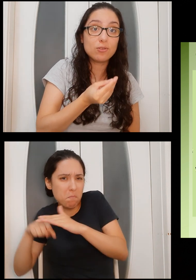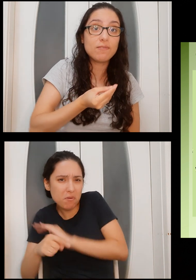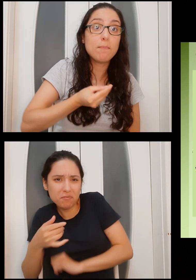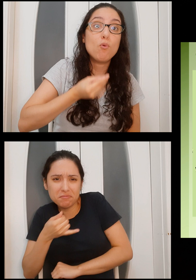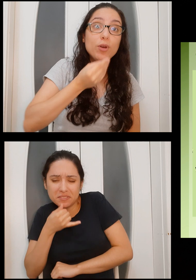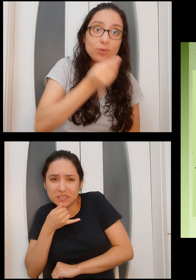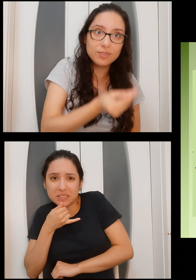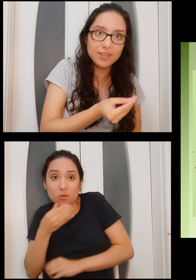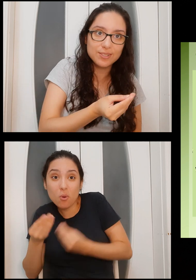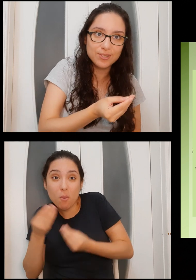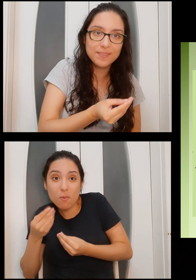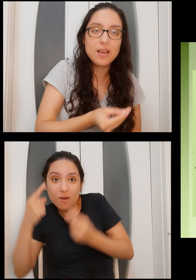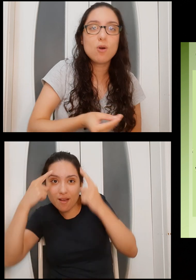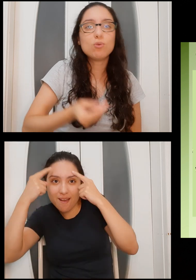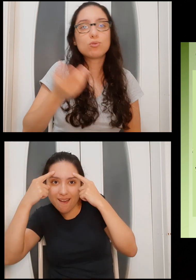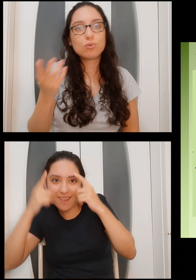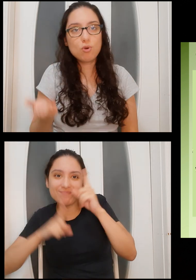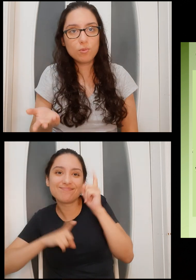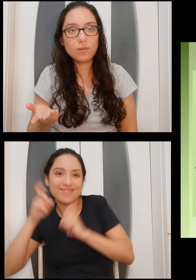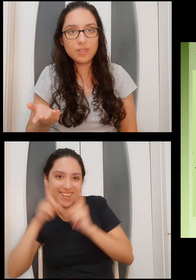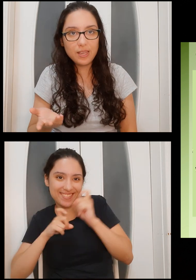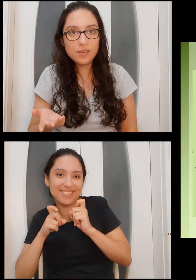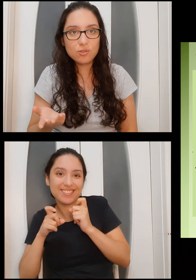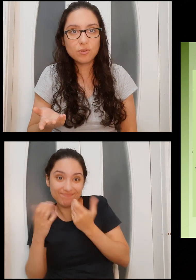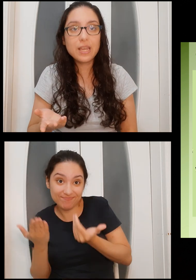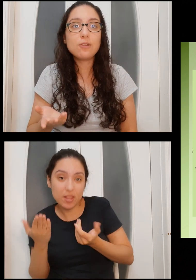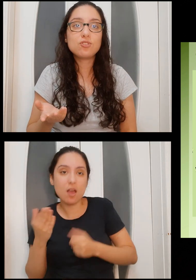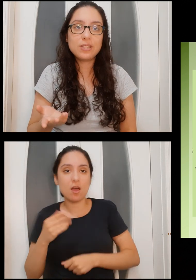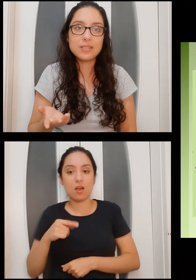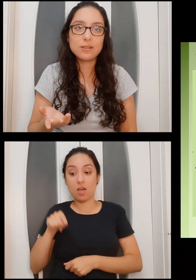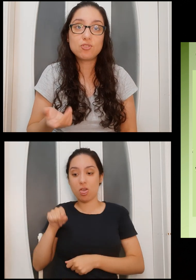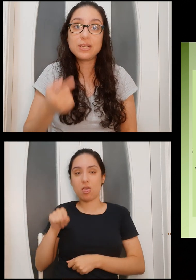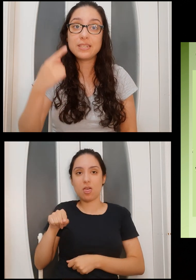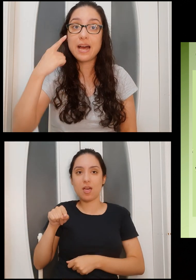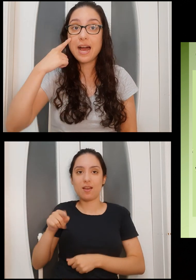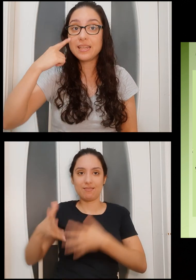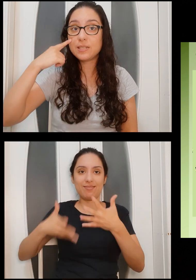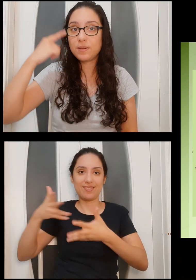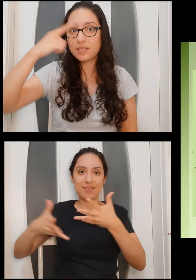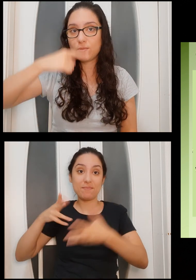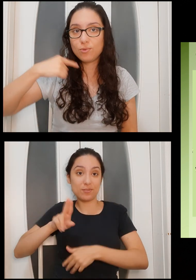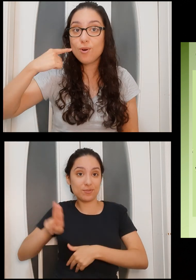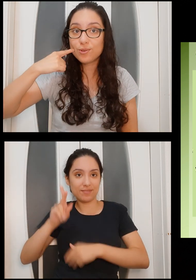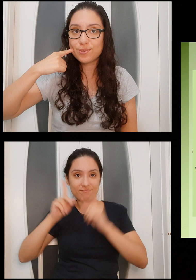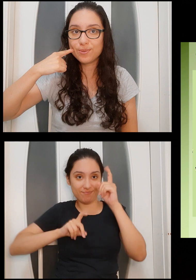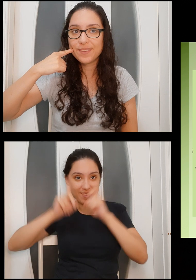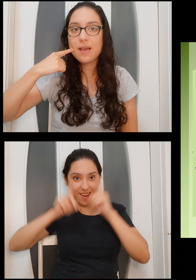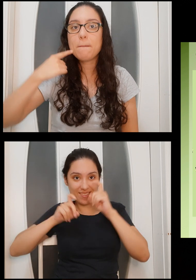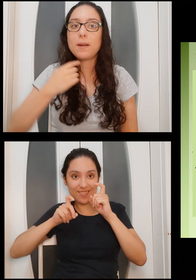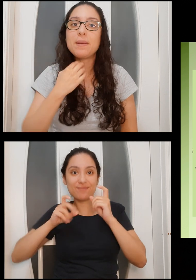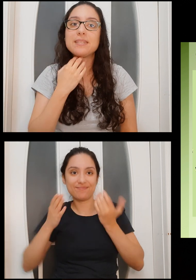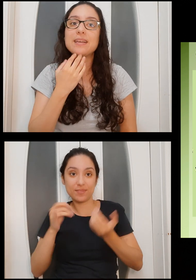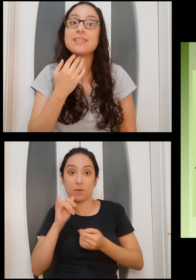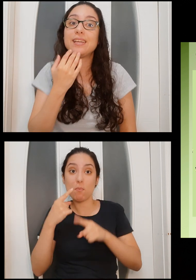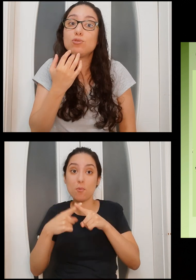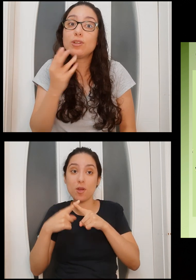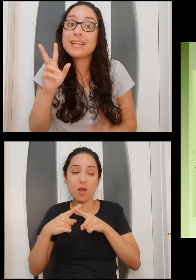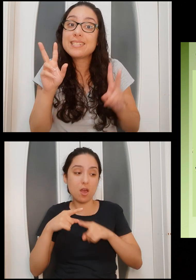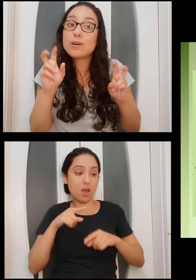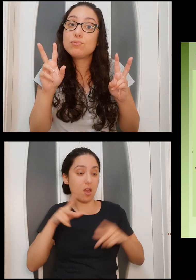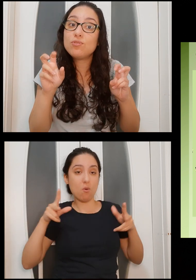para falar que eu tava muito triste. O surdo, como não tem isso, o que que ele utiliza? Ele utiliza a expressão do rosto para passar